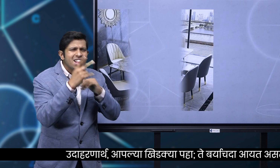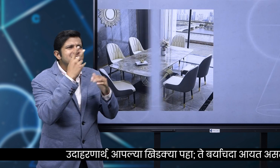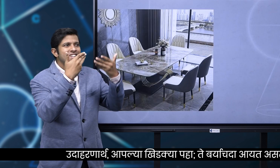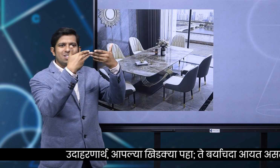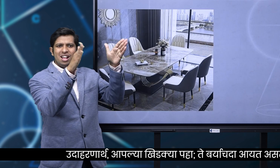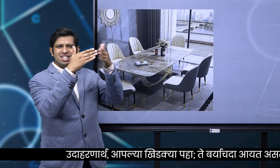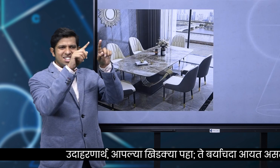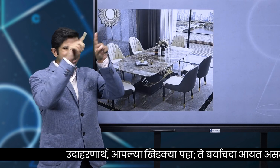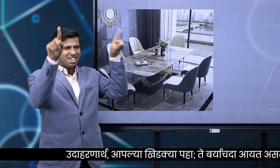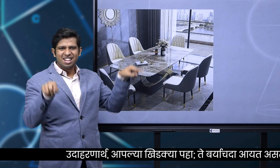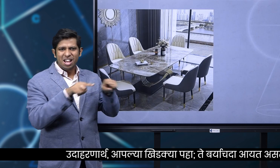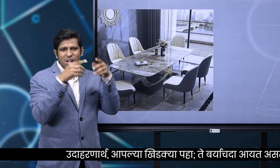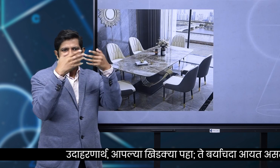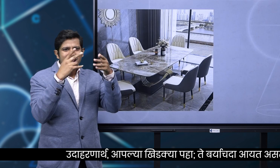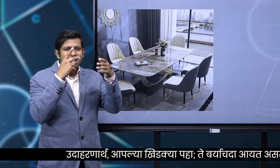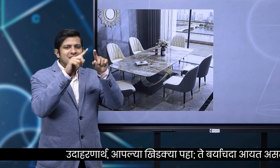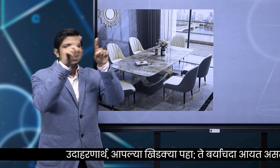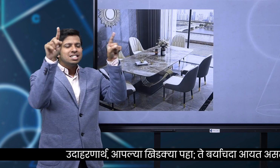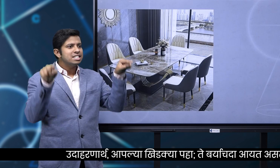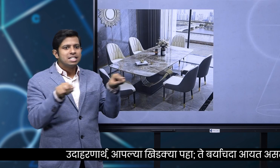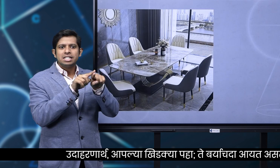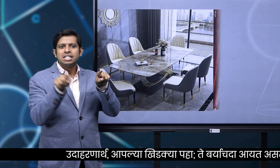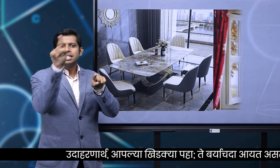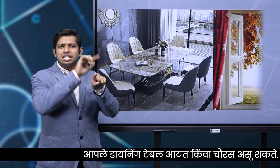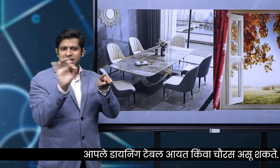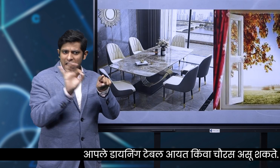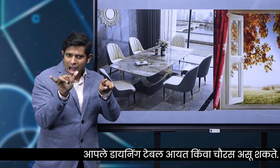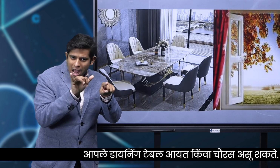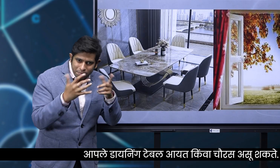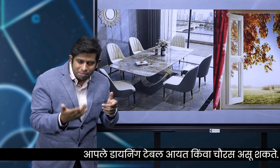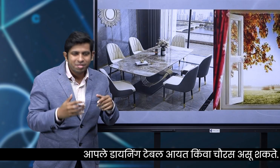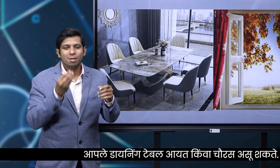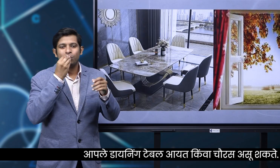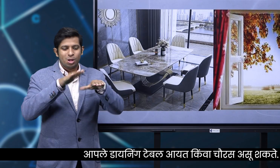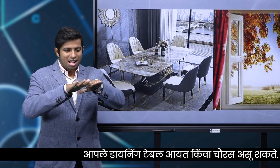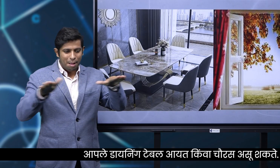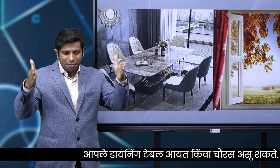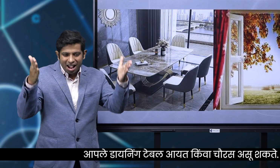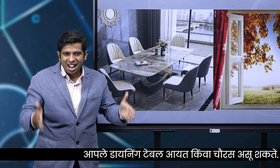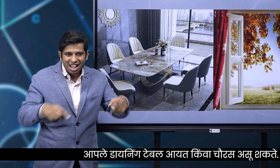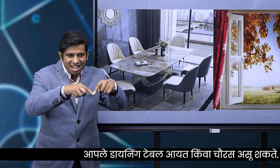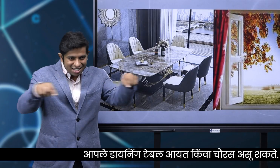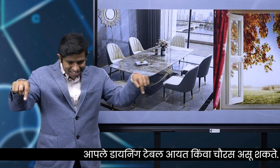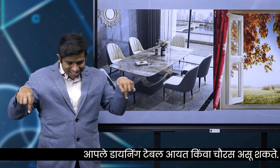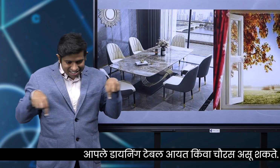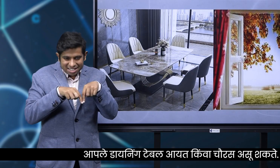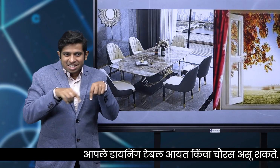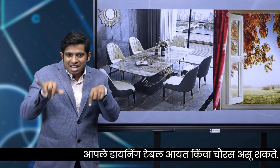ते बऱ्याचदा आयत असतात. आपले डायनिंग टेबल आयत किंवा चौरस असू शकते.